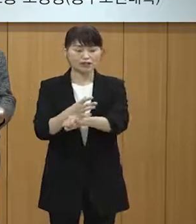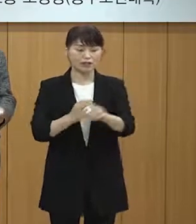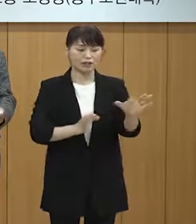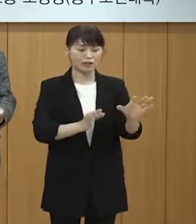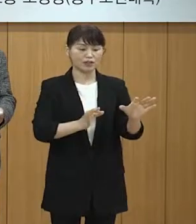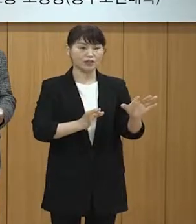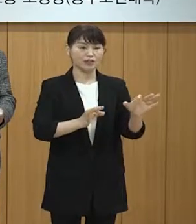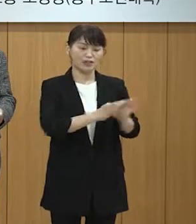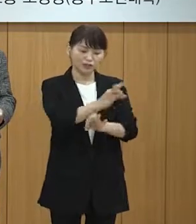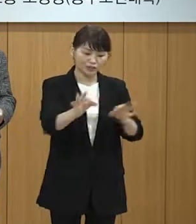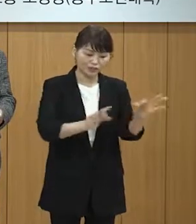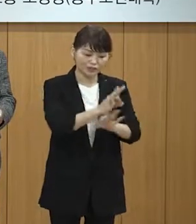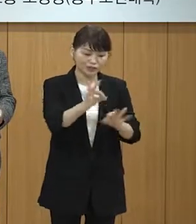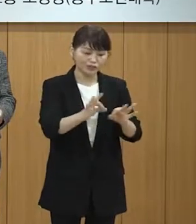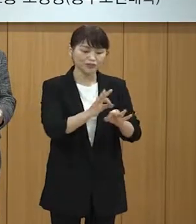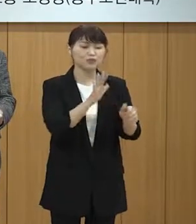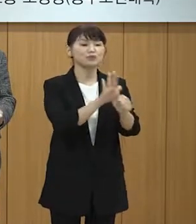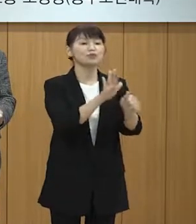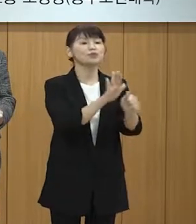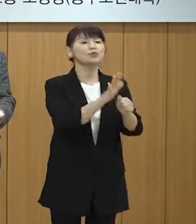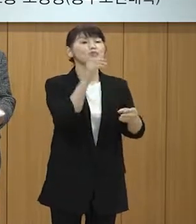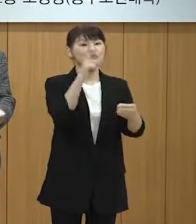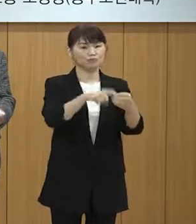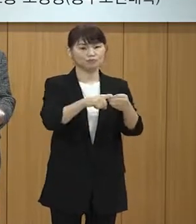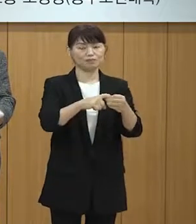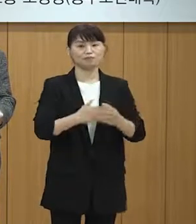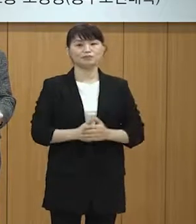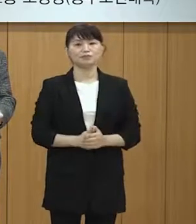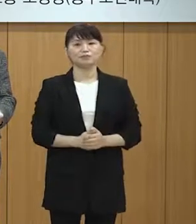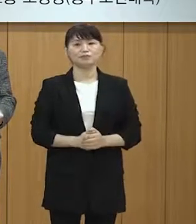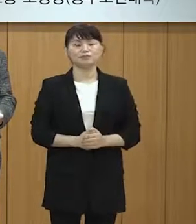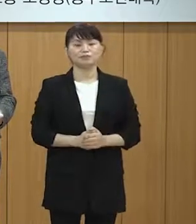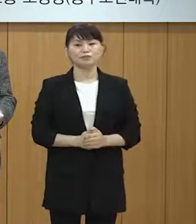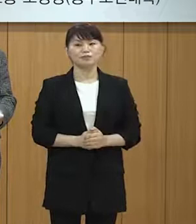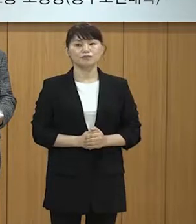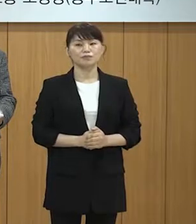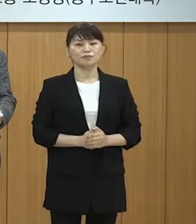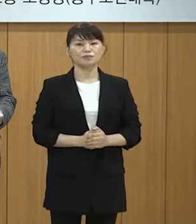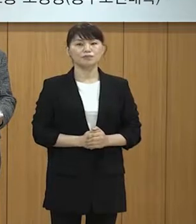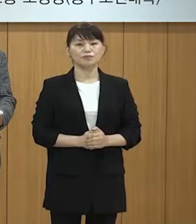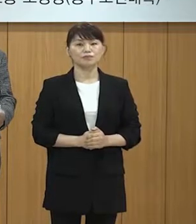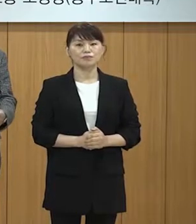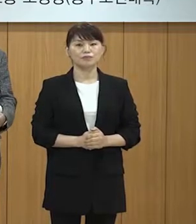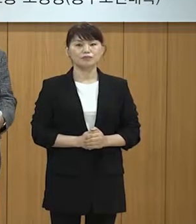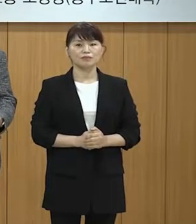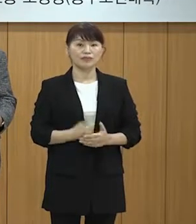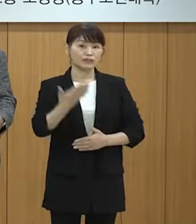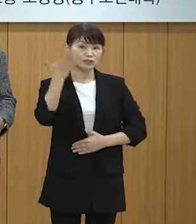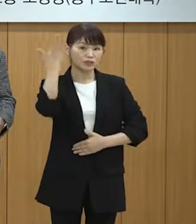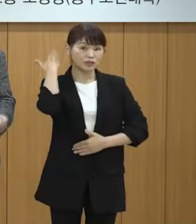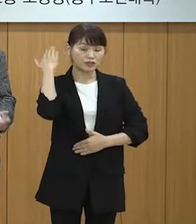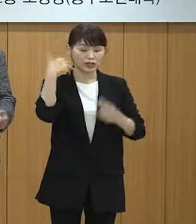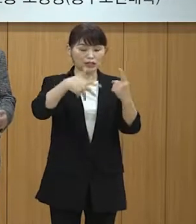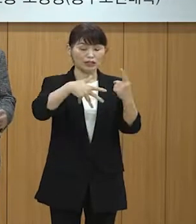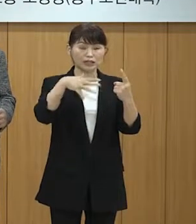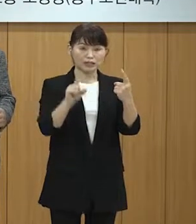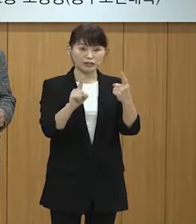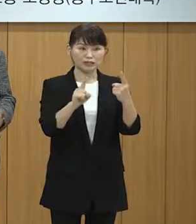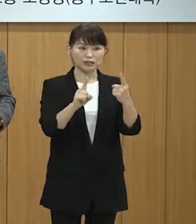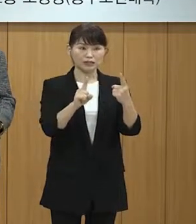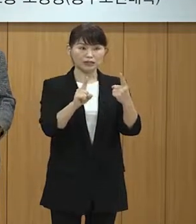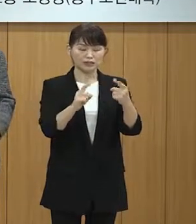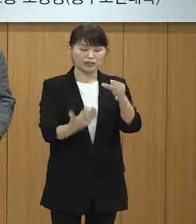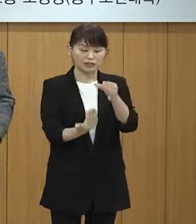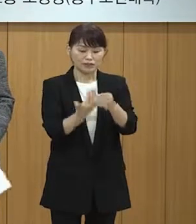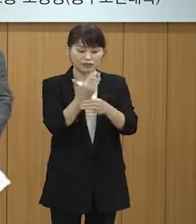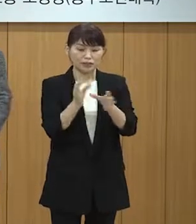지역경제에 활력을 부여할 것으로 기대됩니다. 실제 지난 재난기본소득 지급에 따른 효과 분석